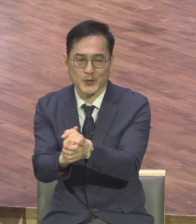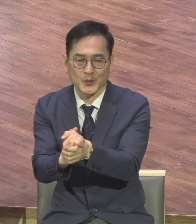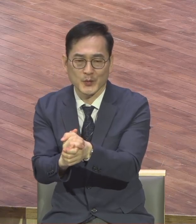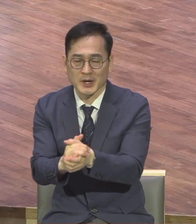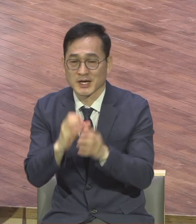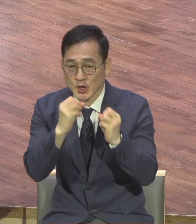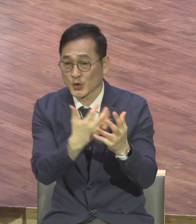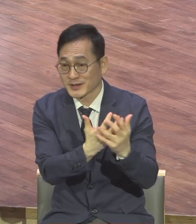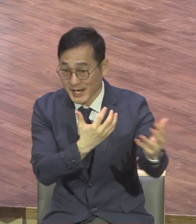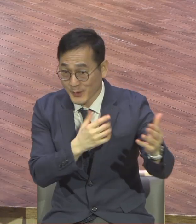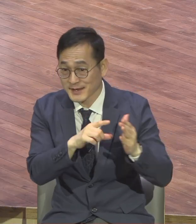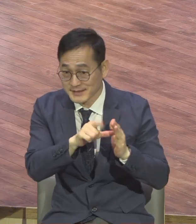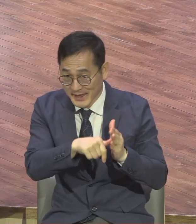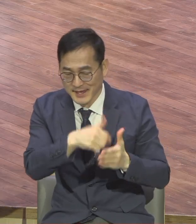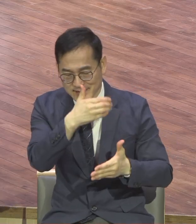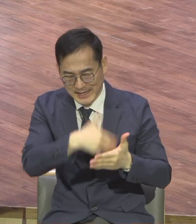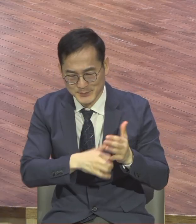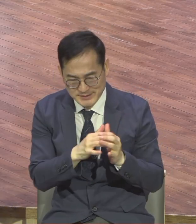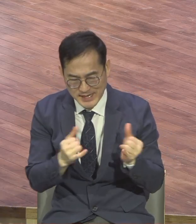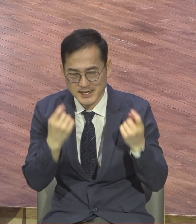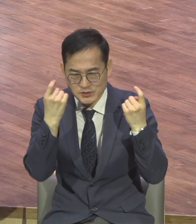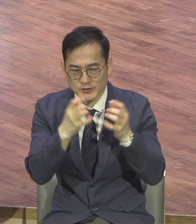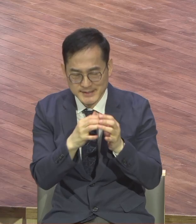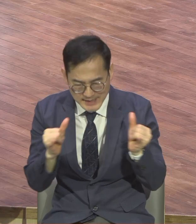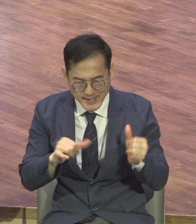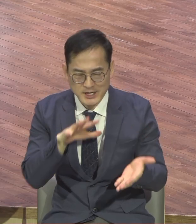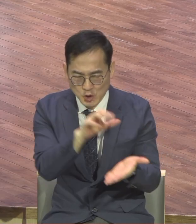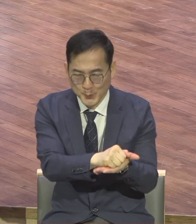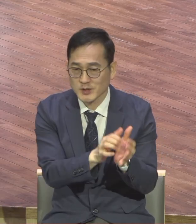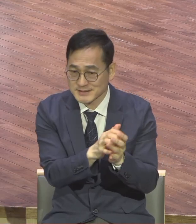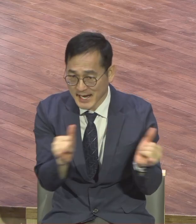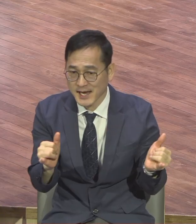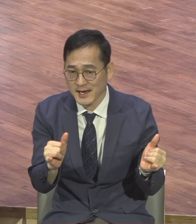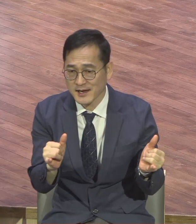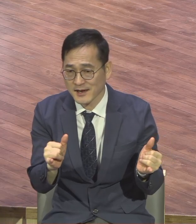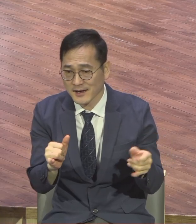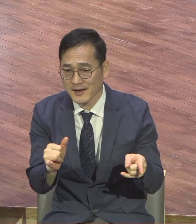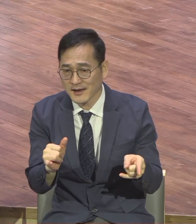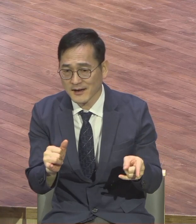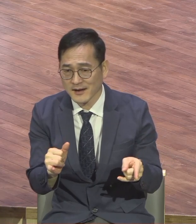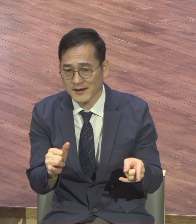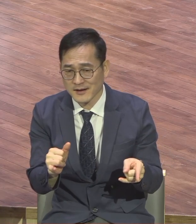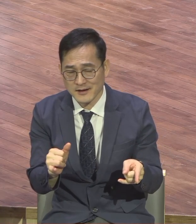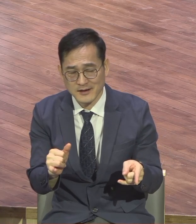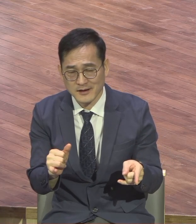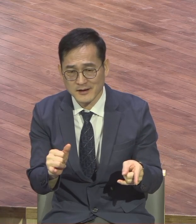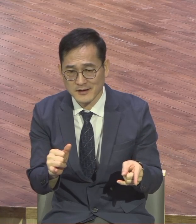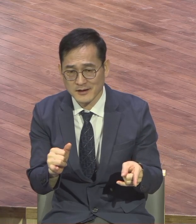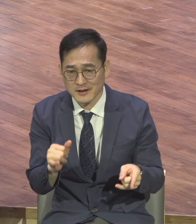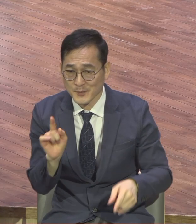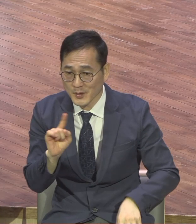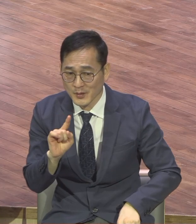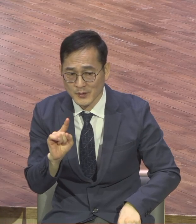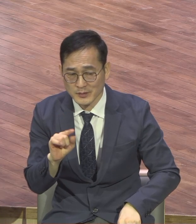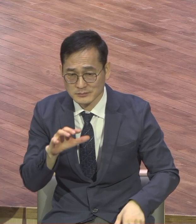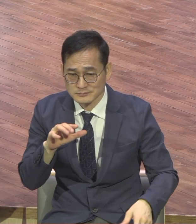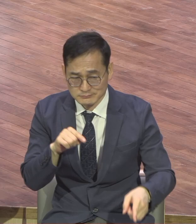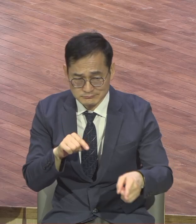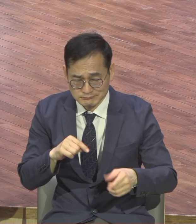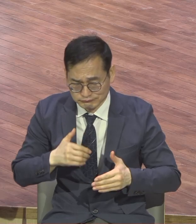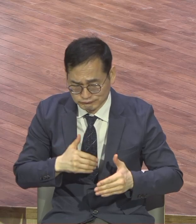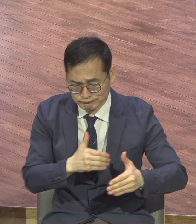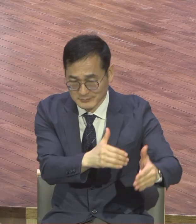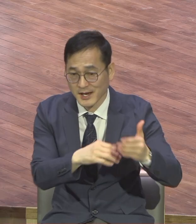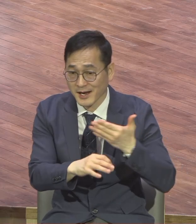대회에서 우리가 남은 자로서의 순례자, 정복자의 길을 가야 하는데 순례자가 모든 것을 초월해서 뭘 가야 된다? 기도의 비밀을 가야